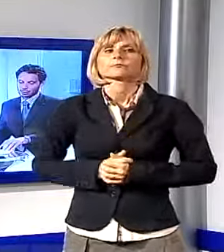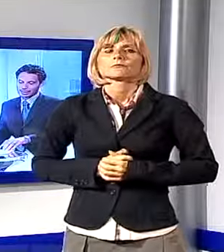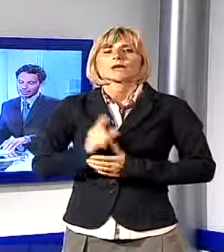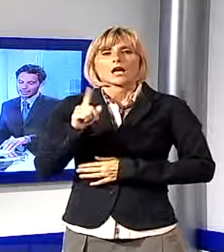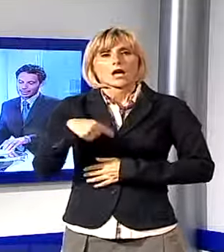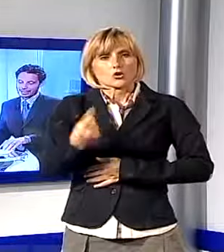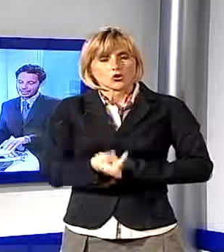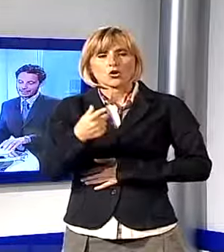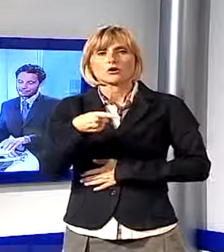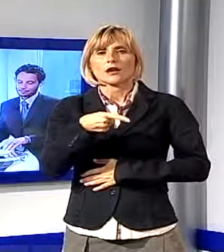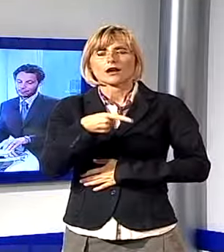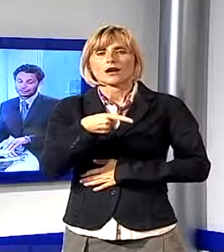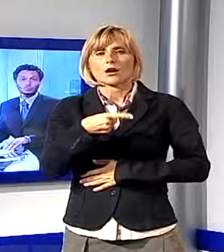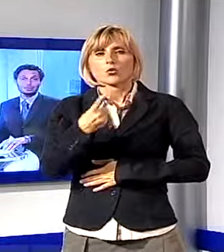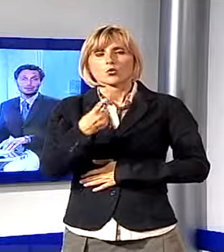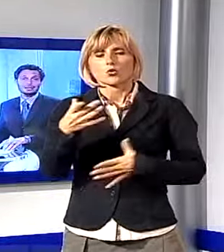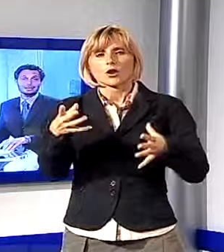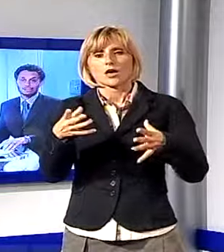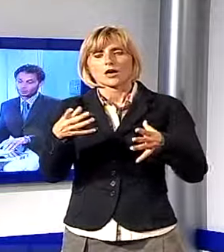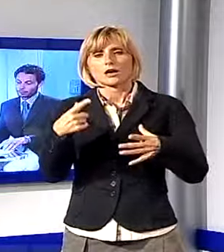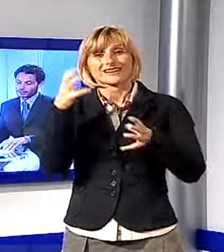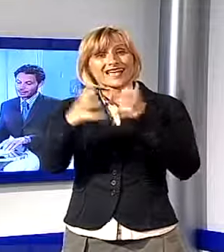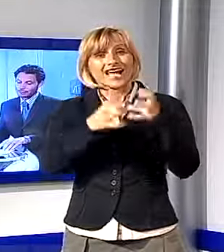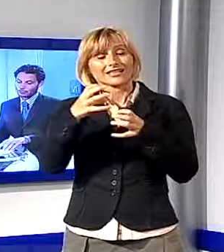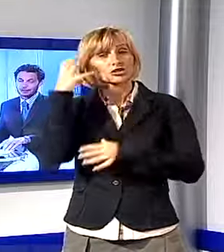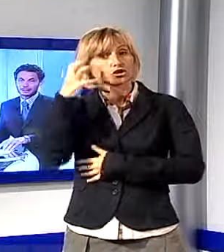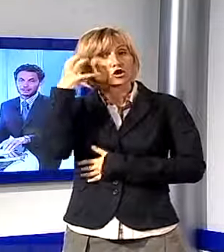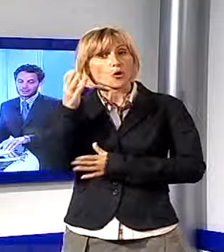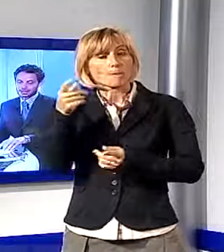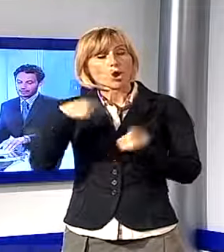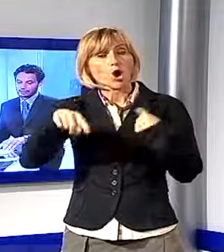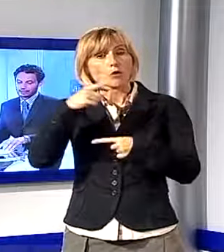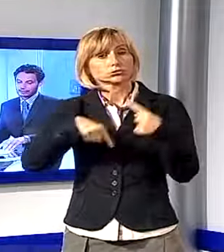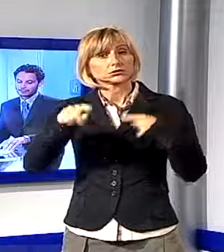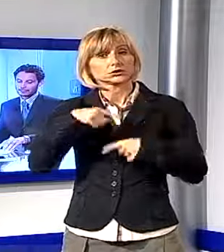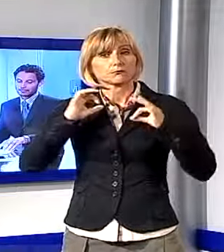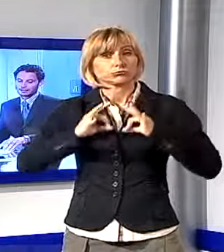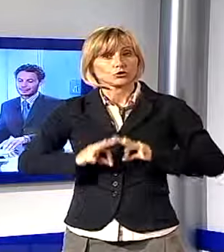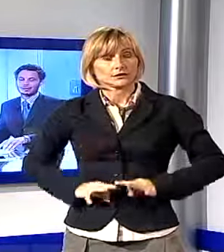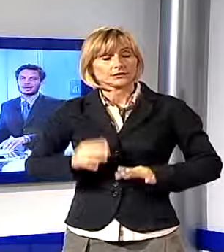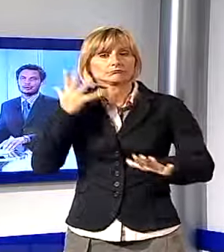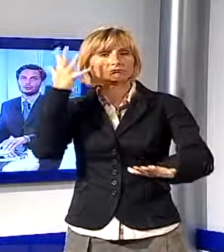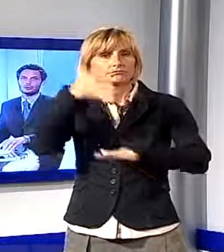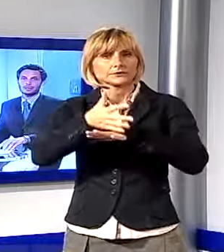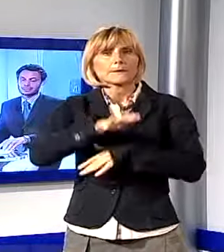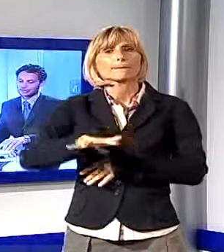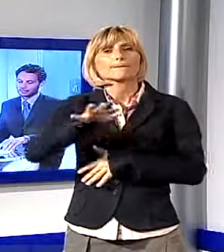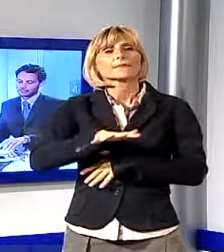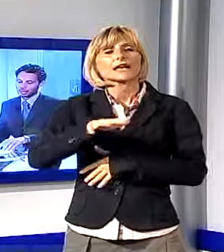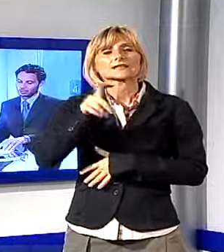cronaca, una pattuglia del radiomobile della compagnia di Viareggio è intervenuta in piazza d'Azeglio per una lite. Giunti